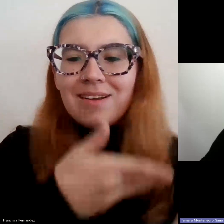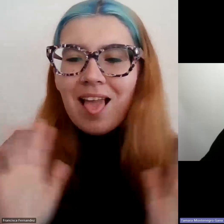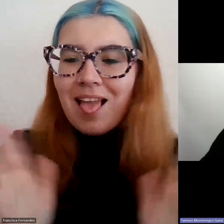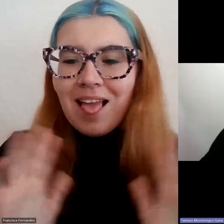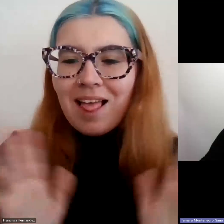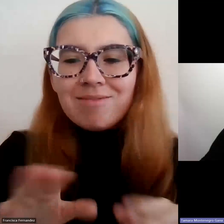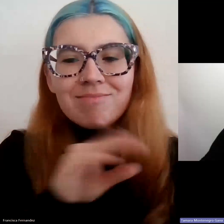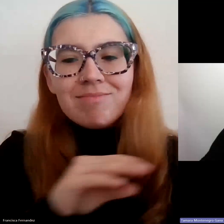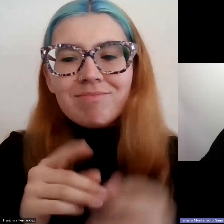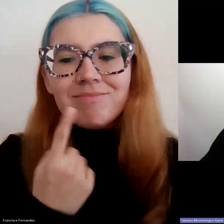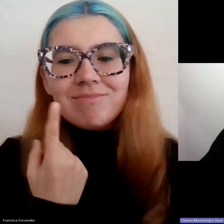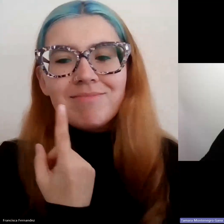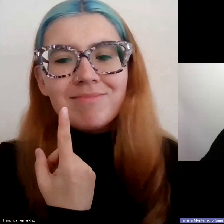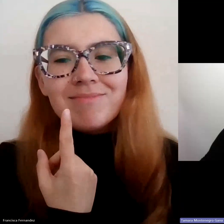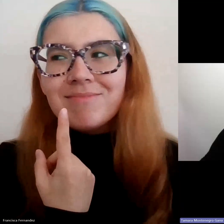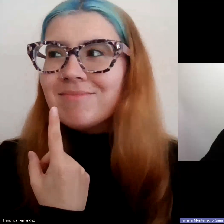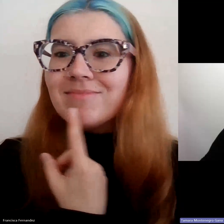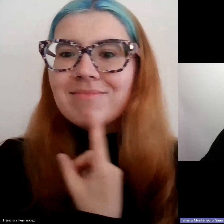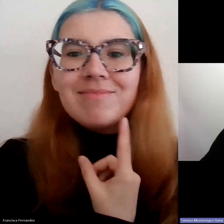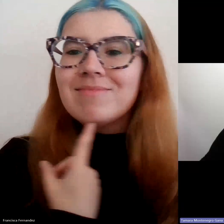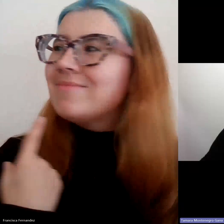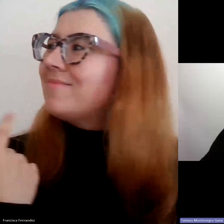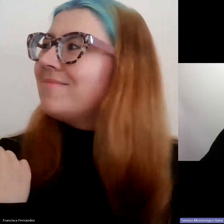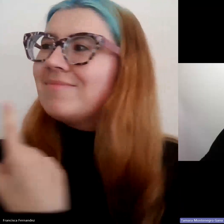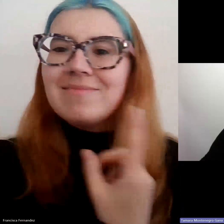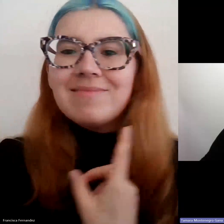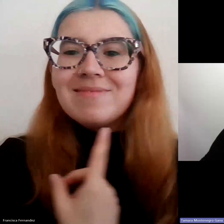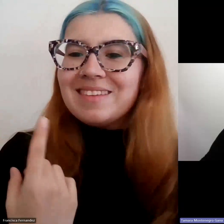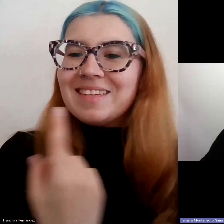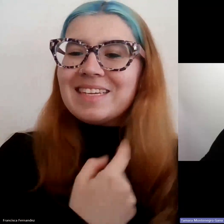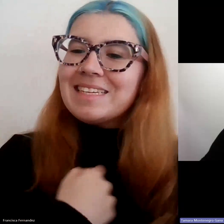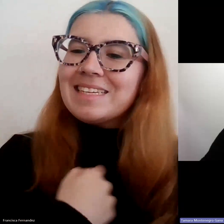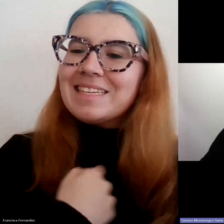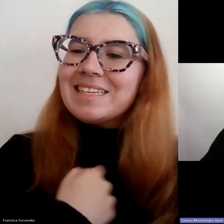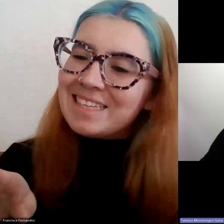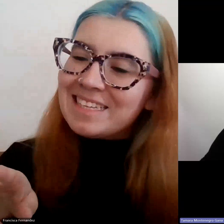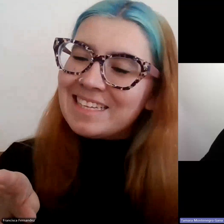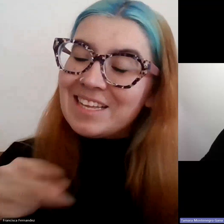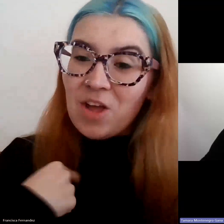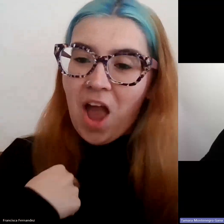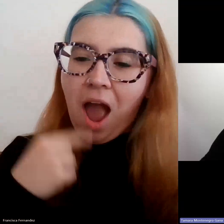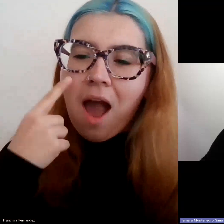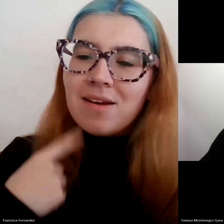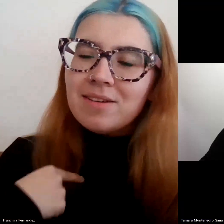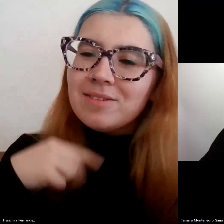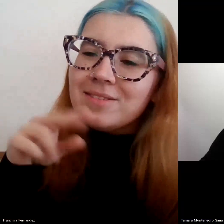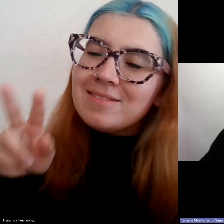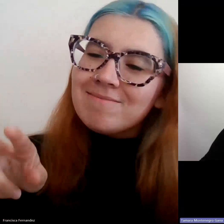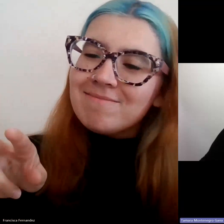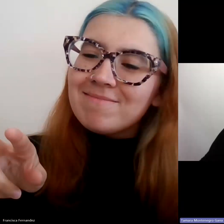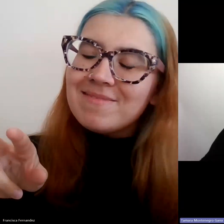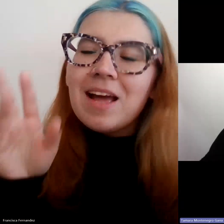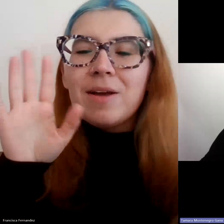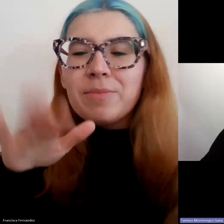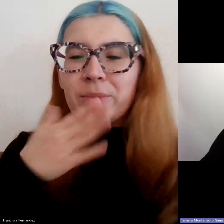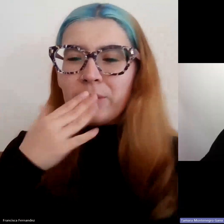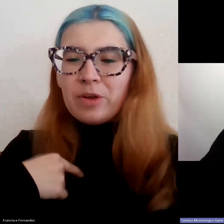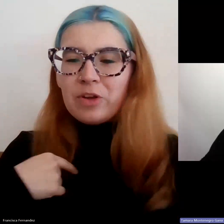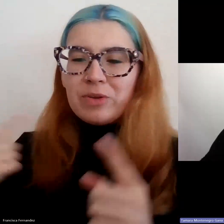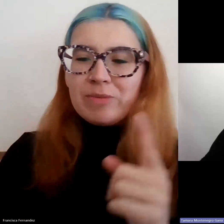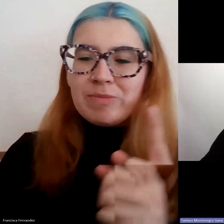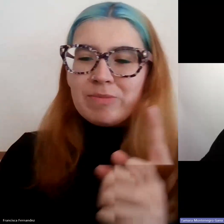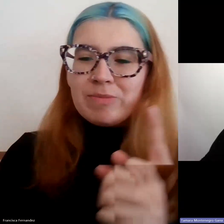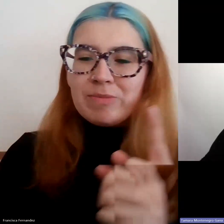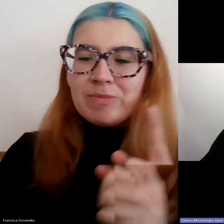pero era difícil como que se integrara con sus compañeros, no podía compartir con ellos, andaba solo. Entonces yo veía